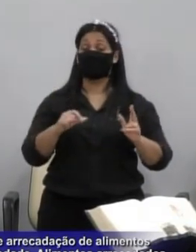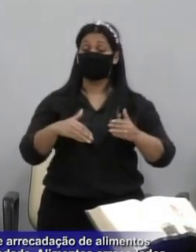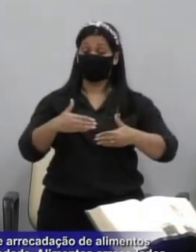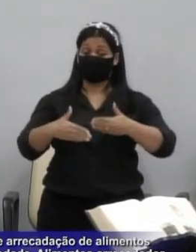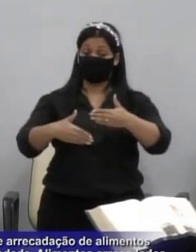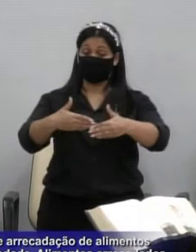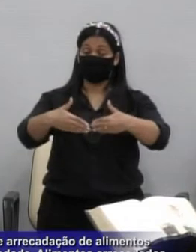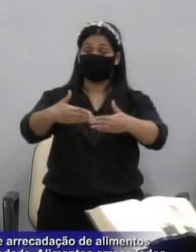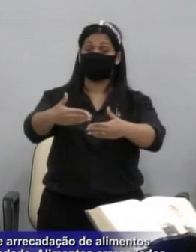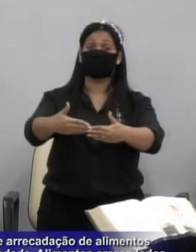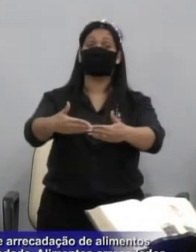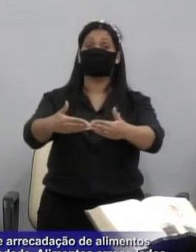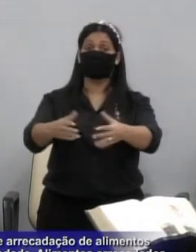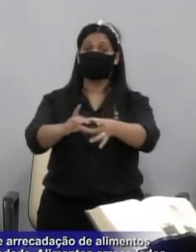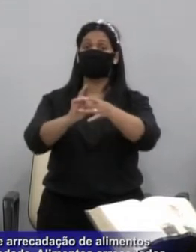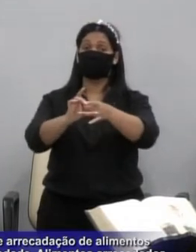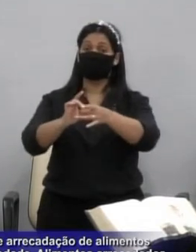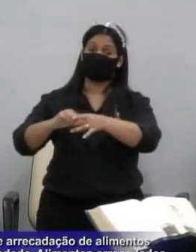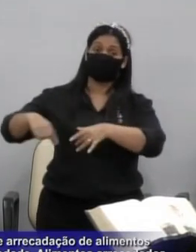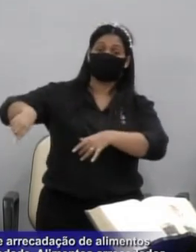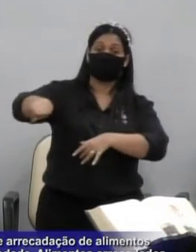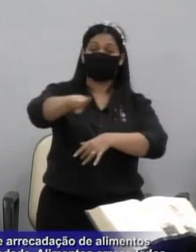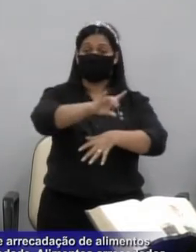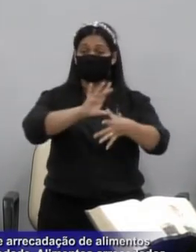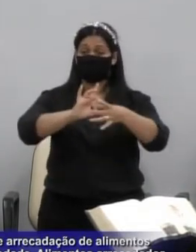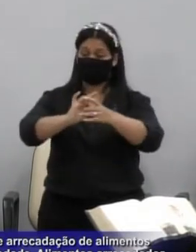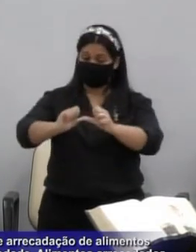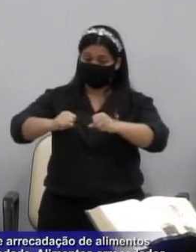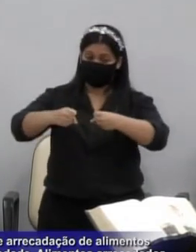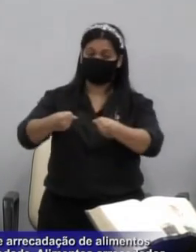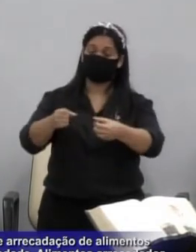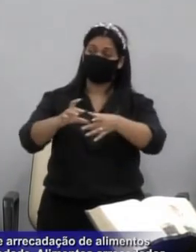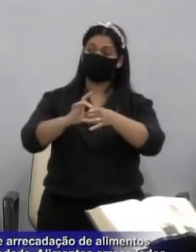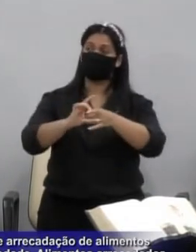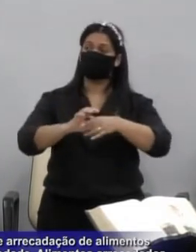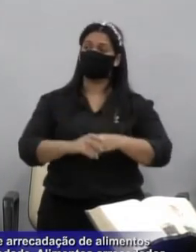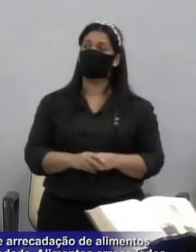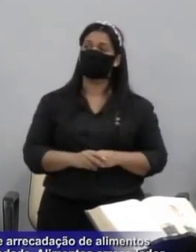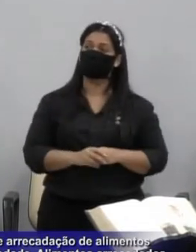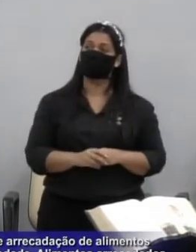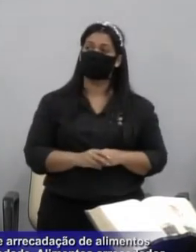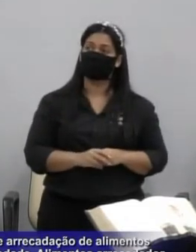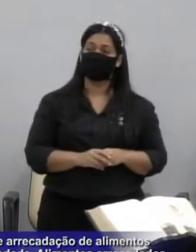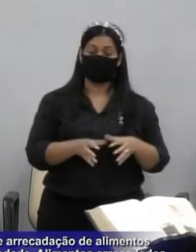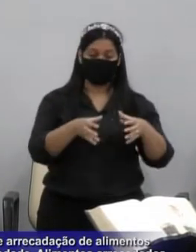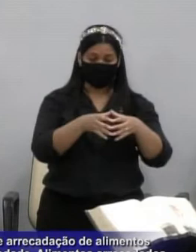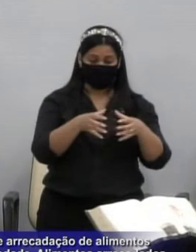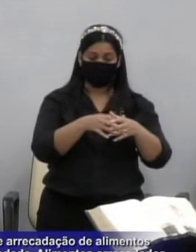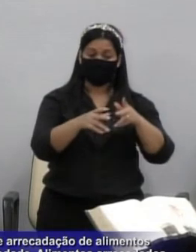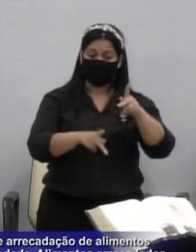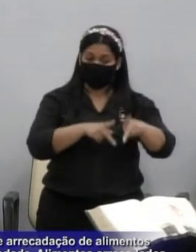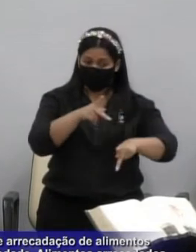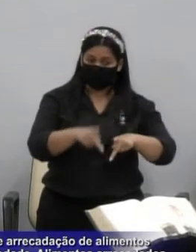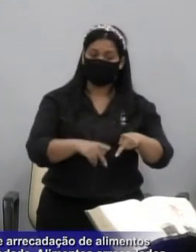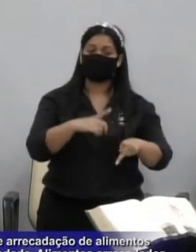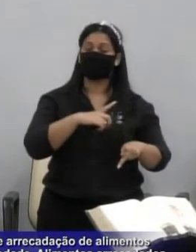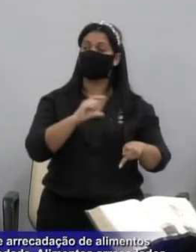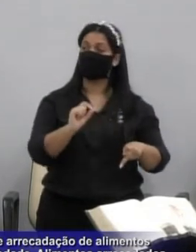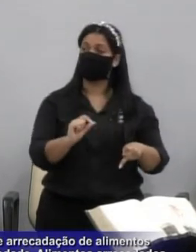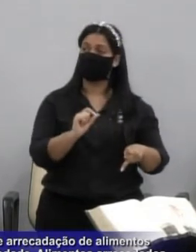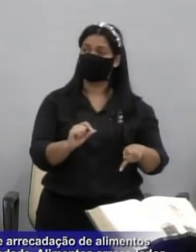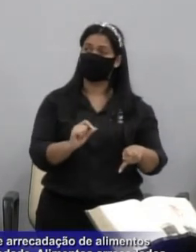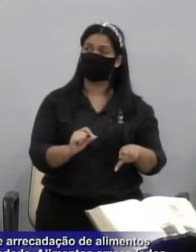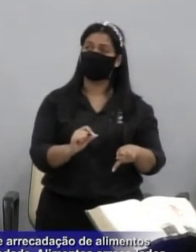de união de forças, pelo menos uma parte da população tenha